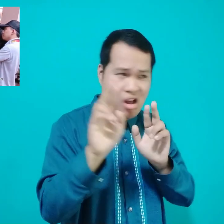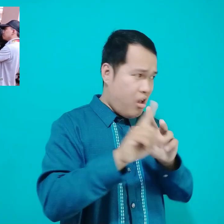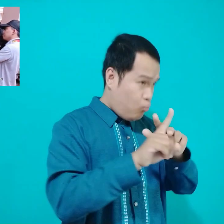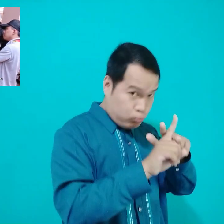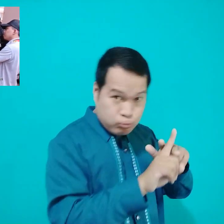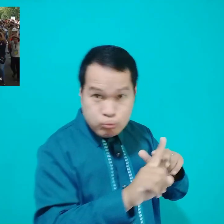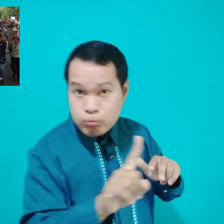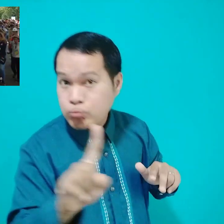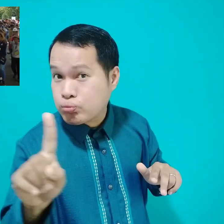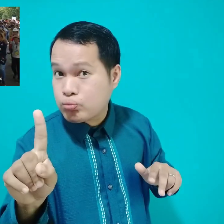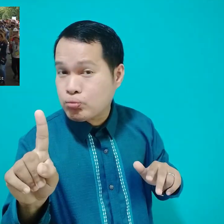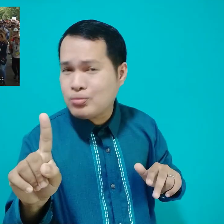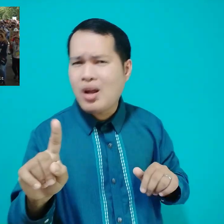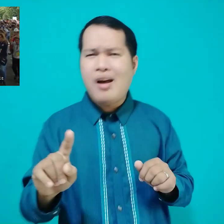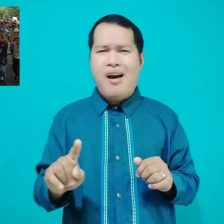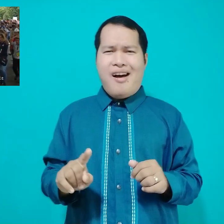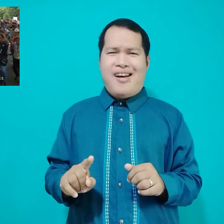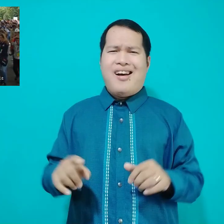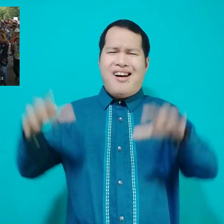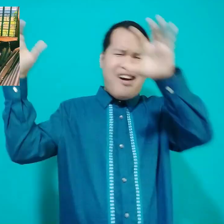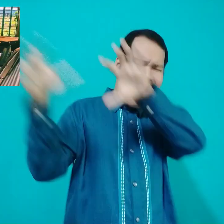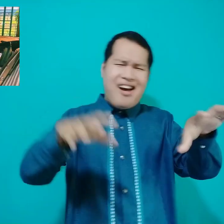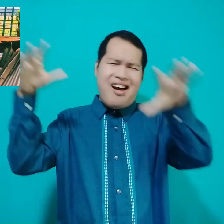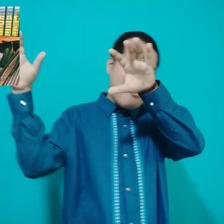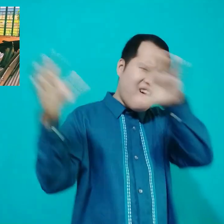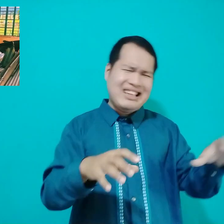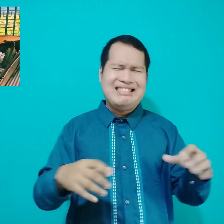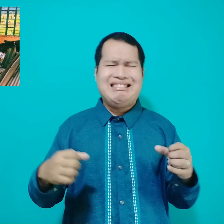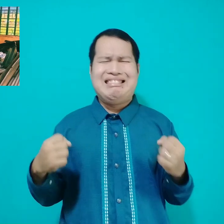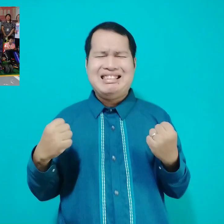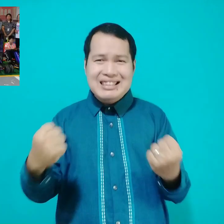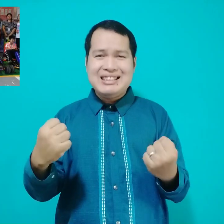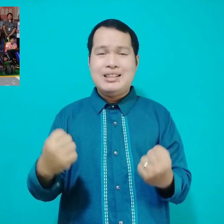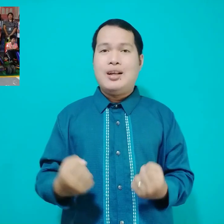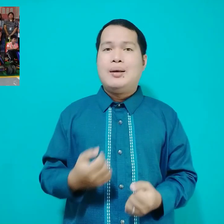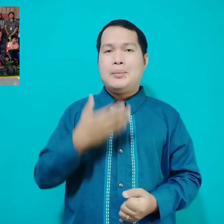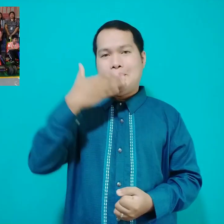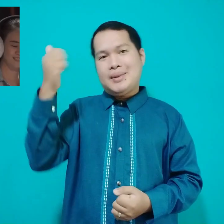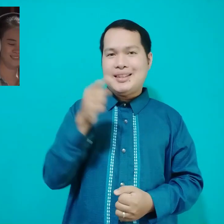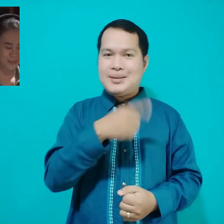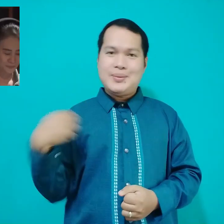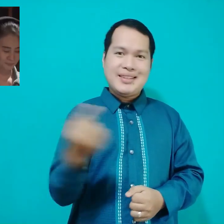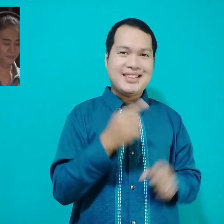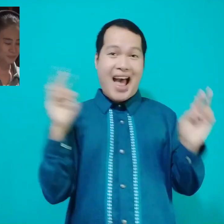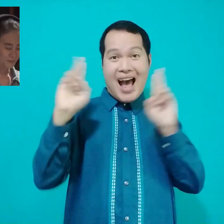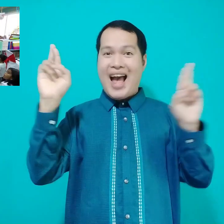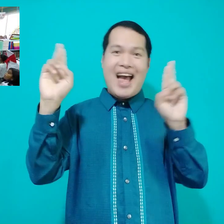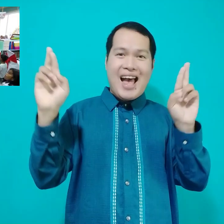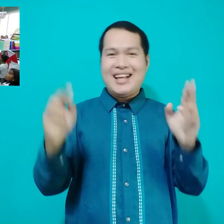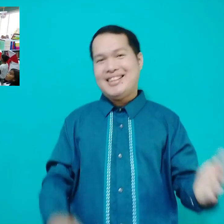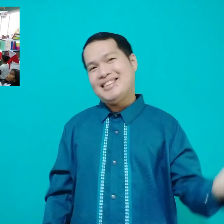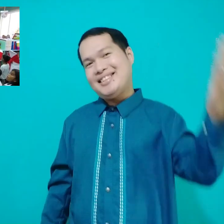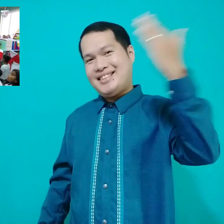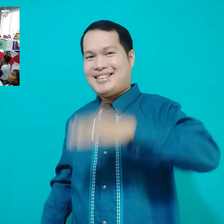matadaanan Palayo sa kasawian Panahon ay magupit At ang hangin nagupit Mabuti na lang na tayo Ay laging nakahanda